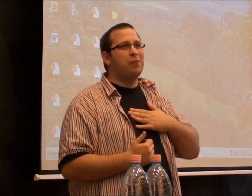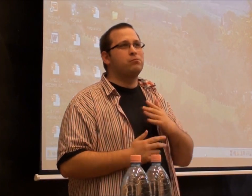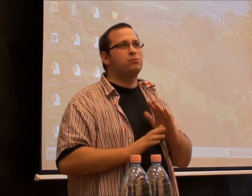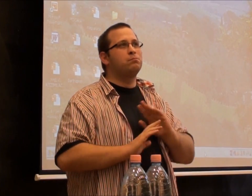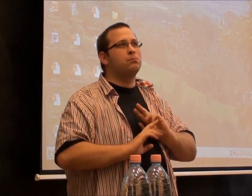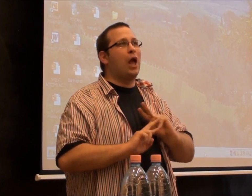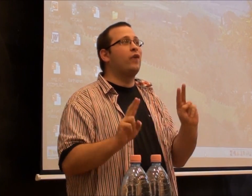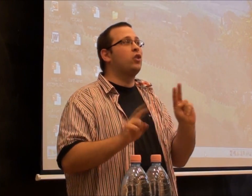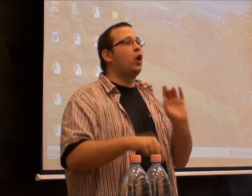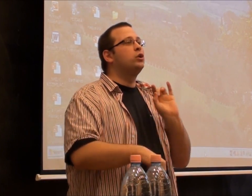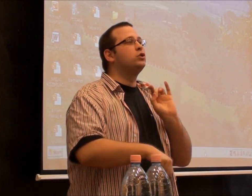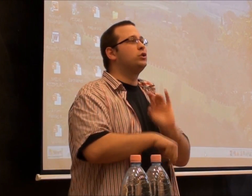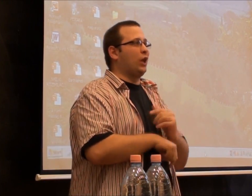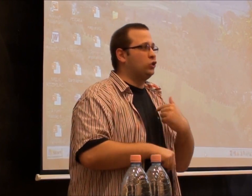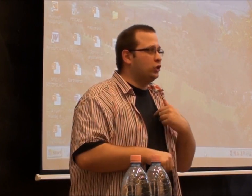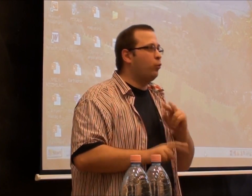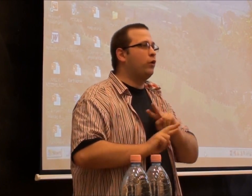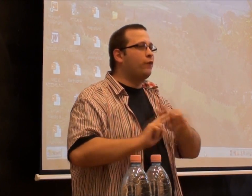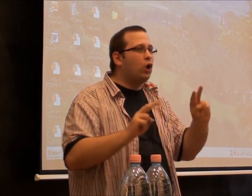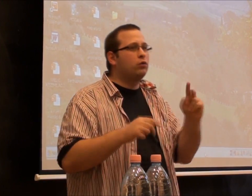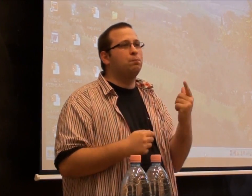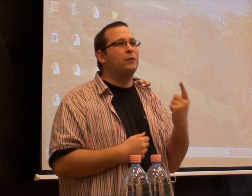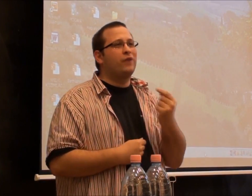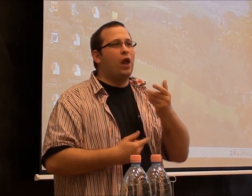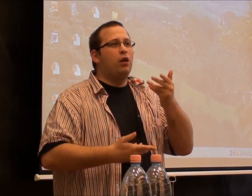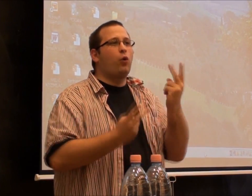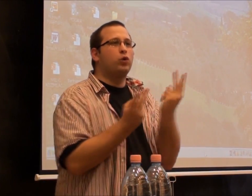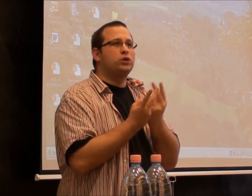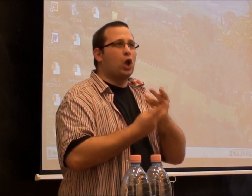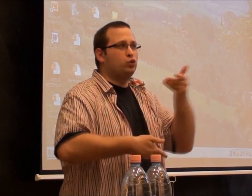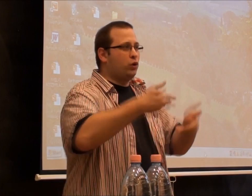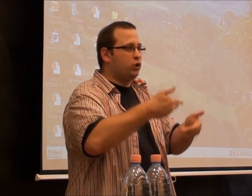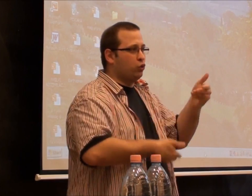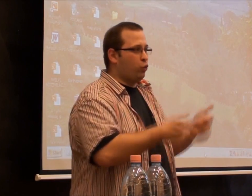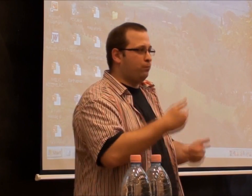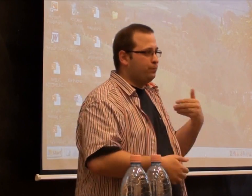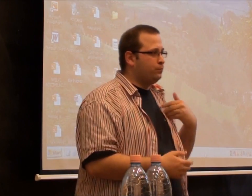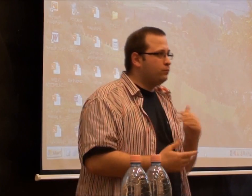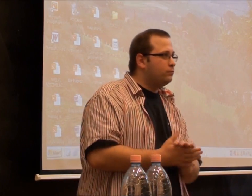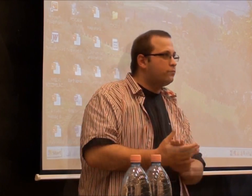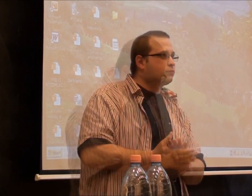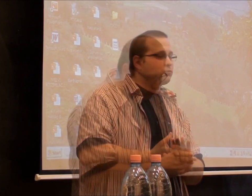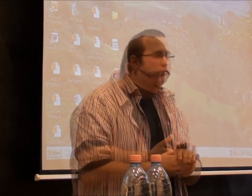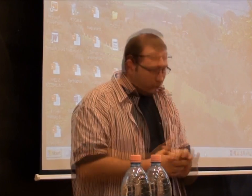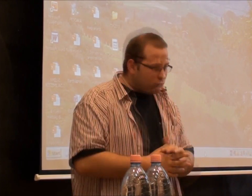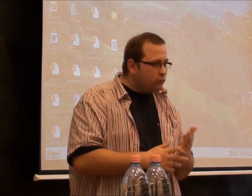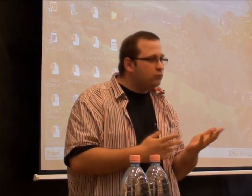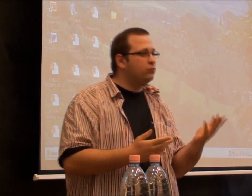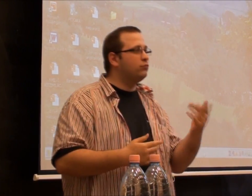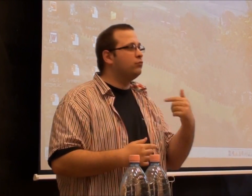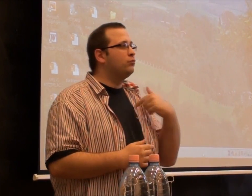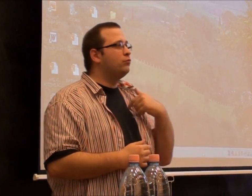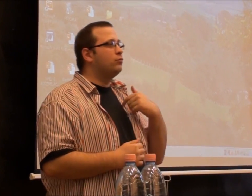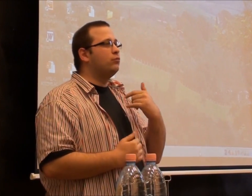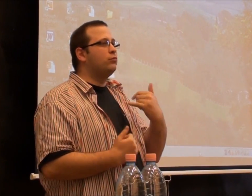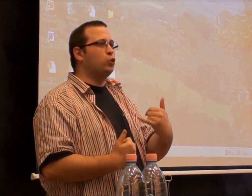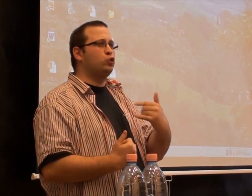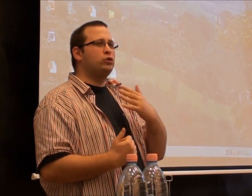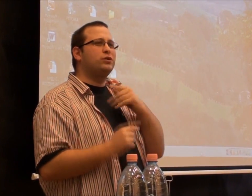vannak különbségek. Nekem megvan az a szerencsém, hogy mivel össze tudom hasonlítani ezeket a